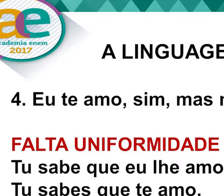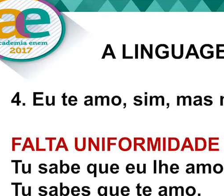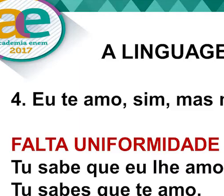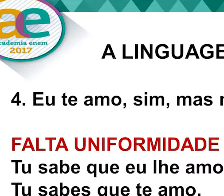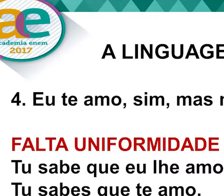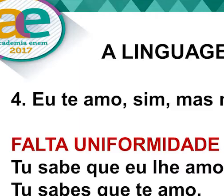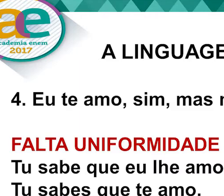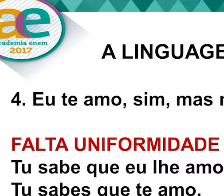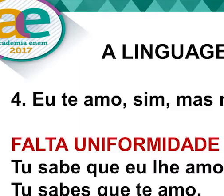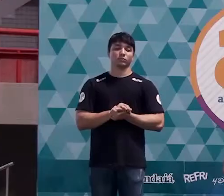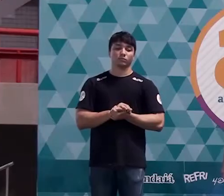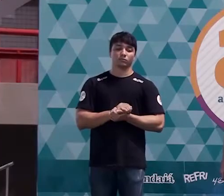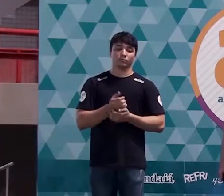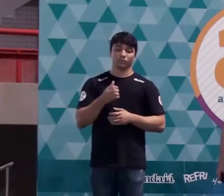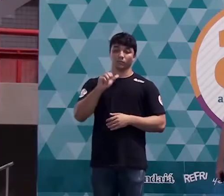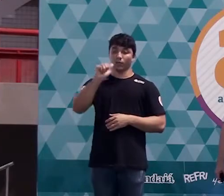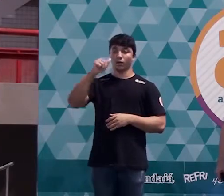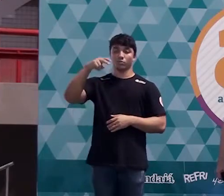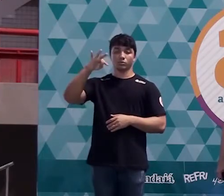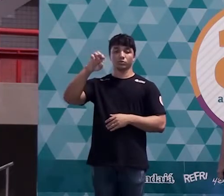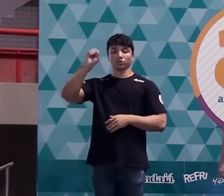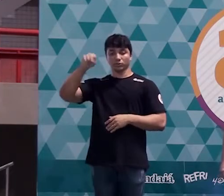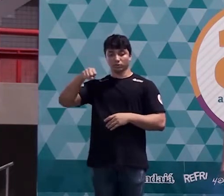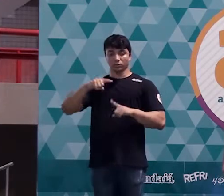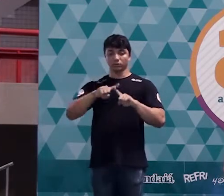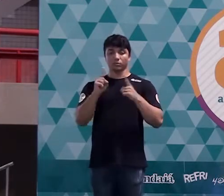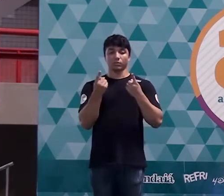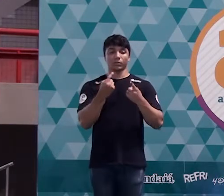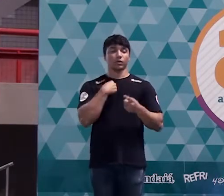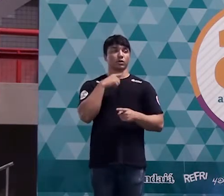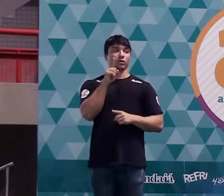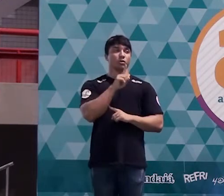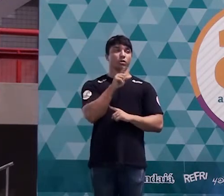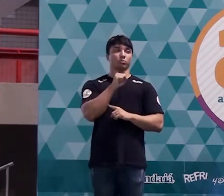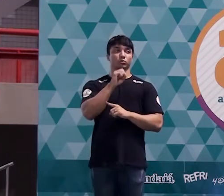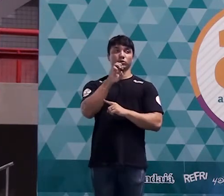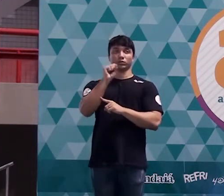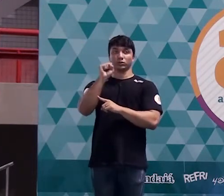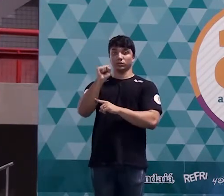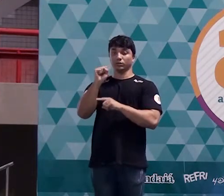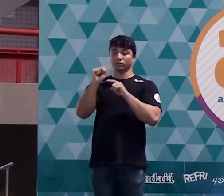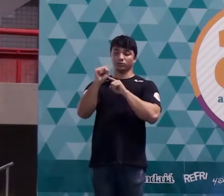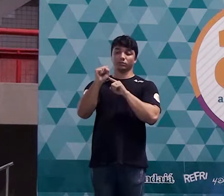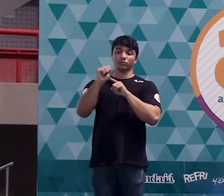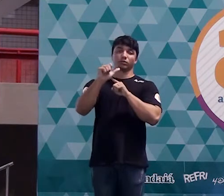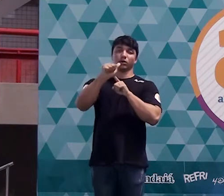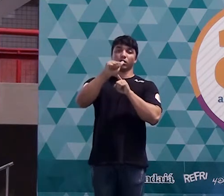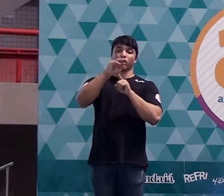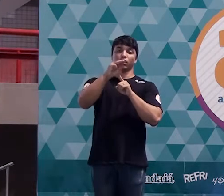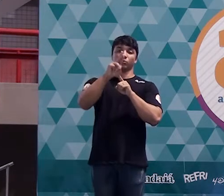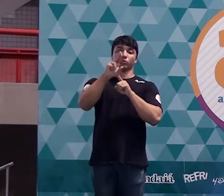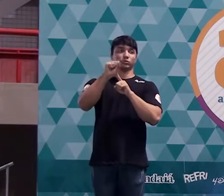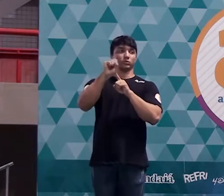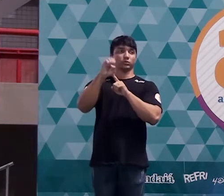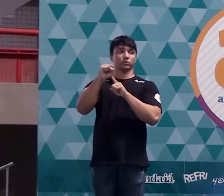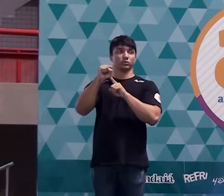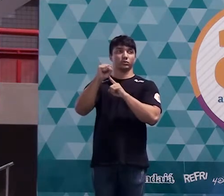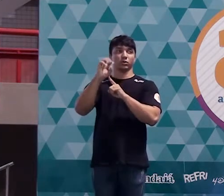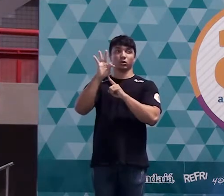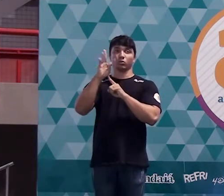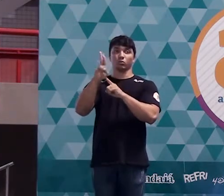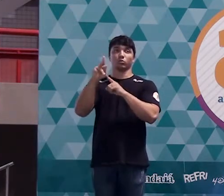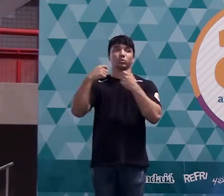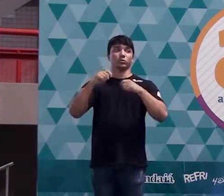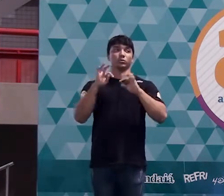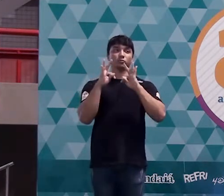correção da quarta? Amo-te sim, mas não abuses. Porque é que tu abuses, tem que